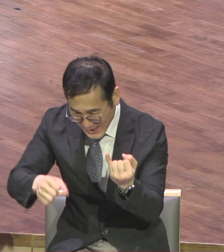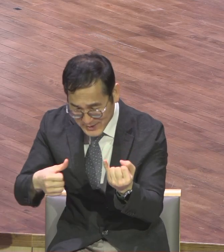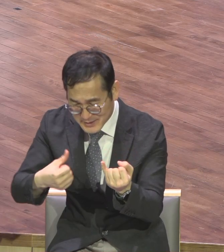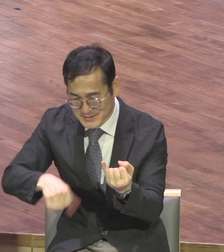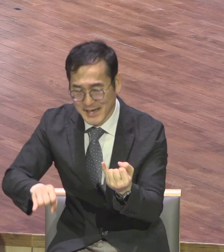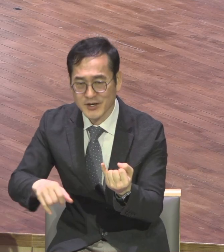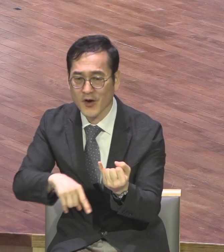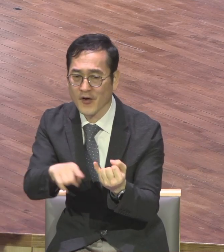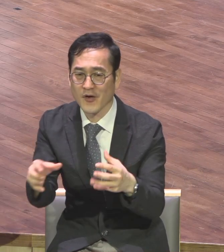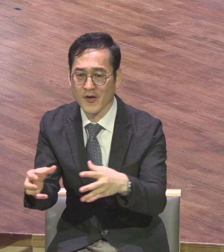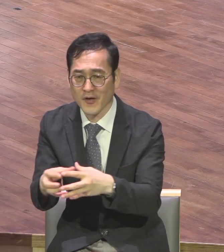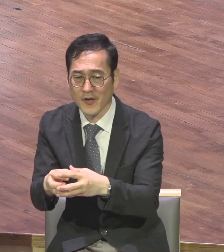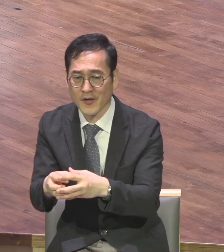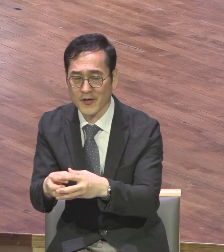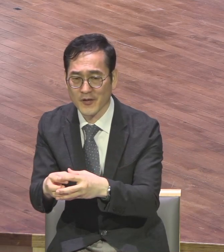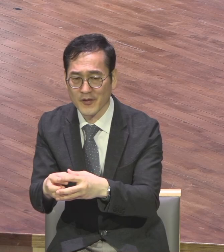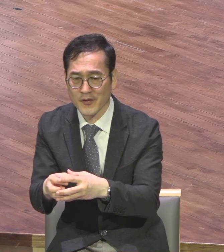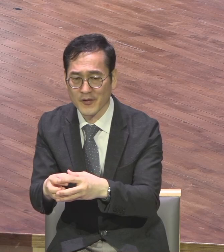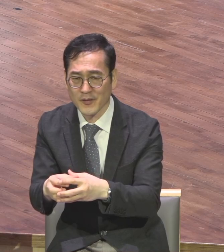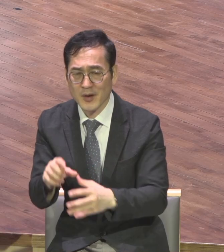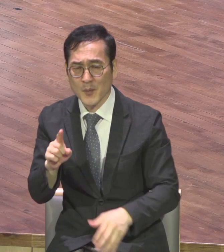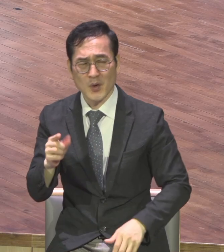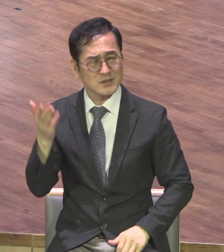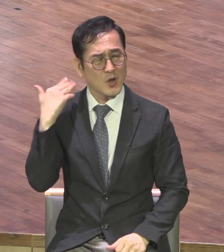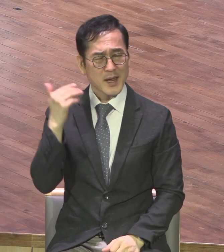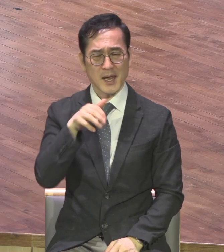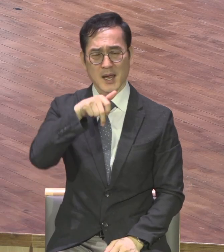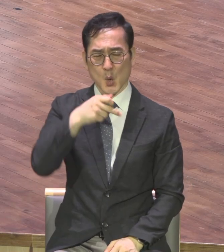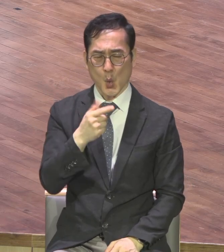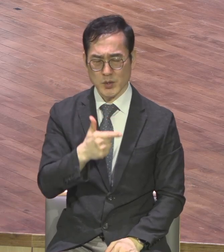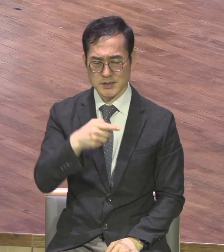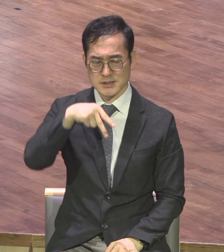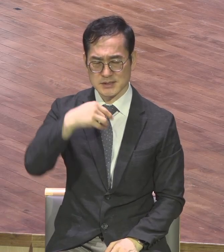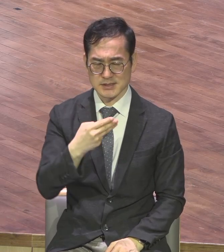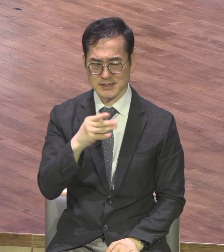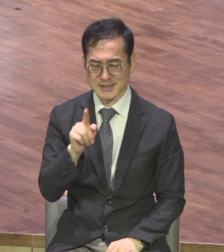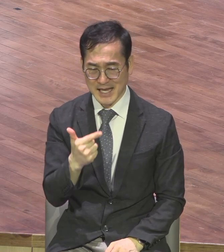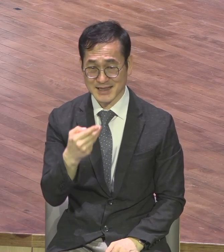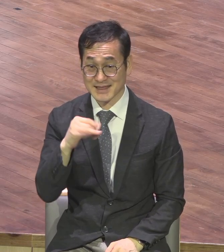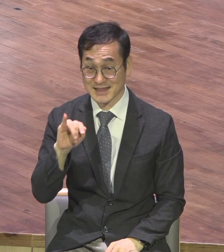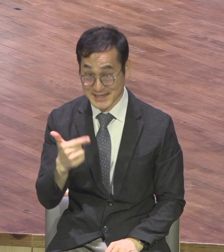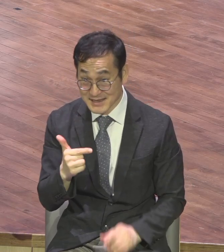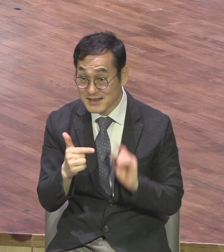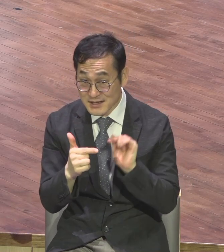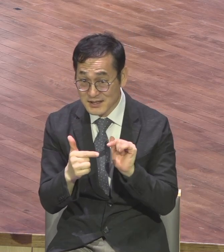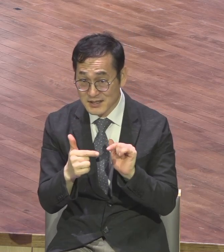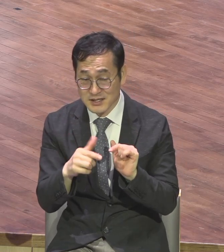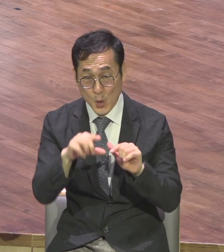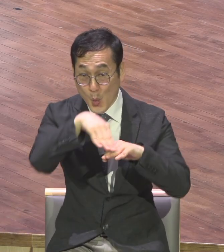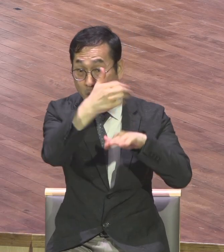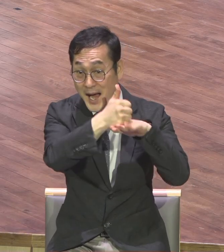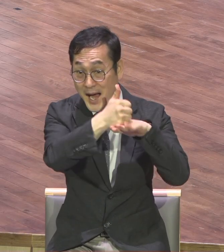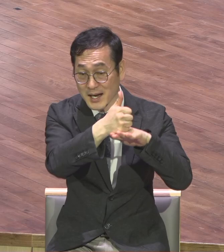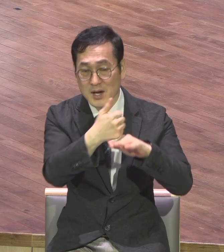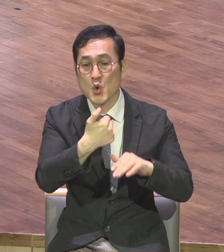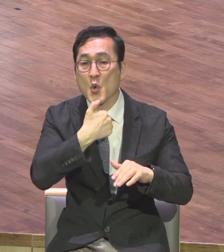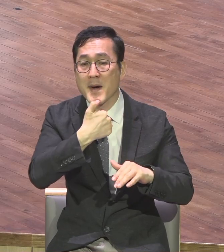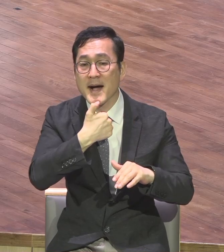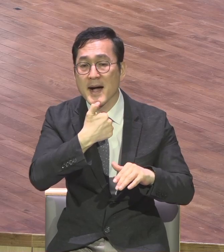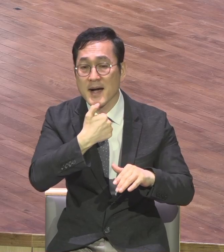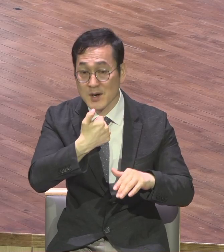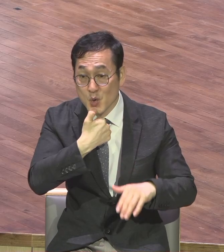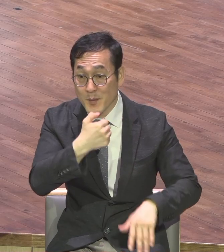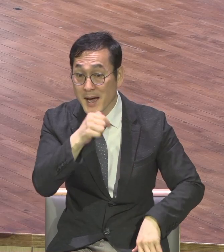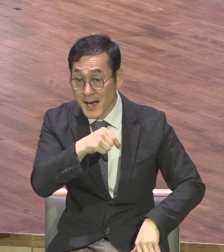313년 콘스탄티노 황제가 로마를 기독교 국가로. 미국도 국교가 기독교